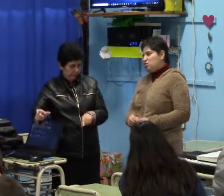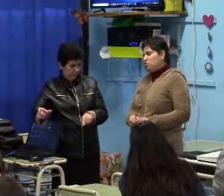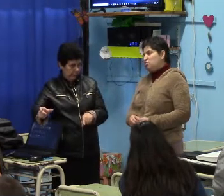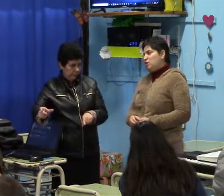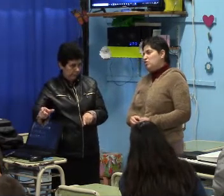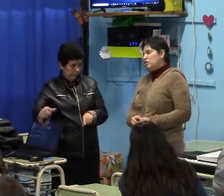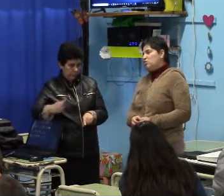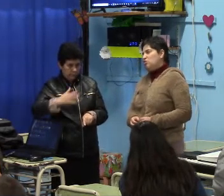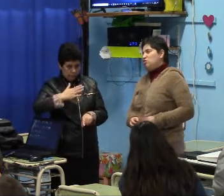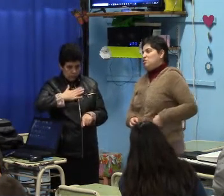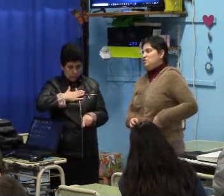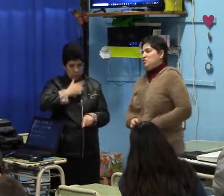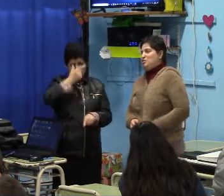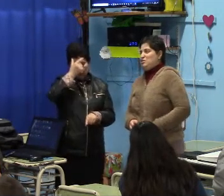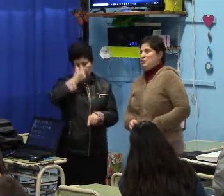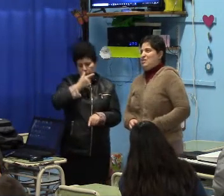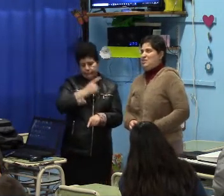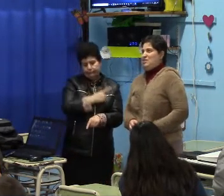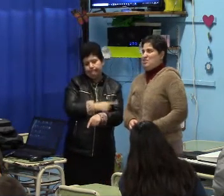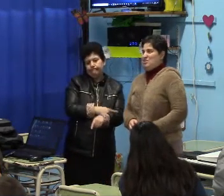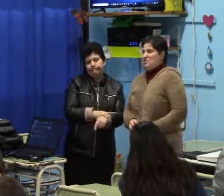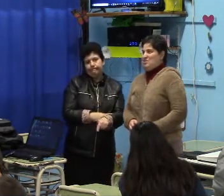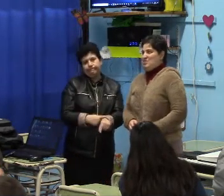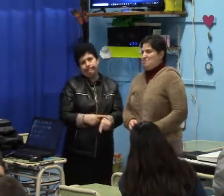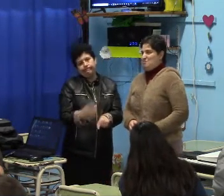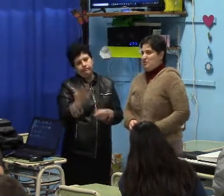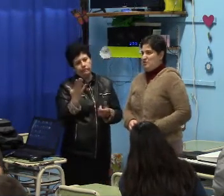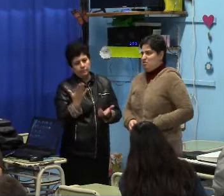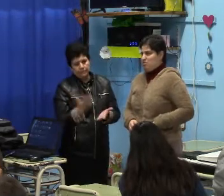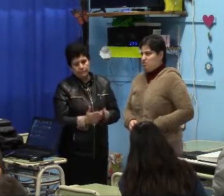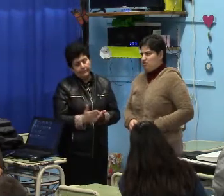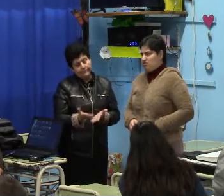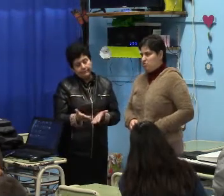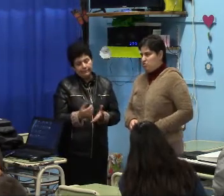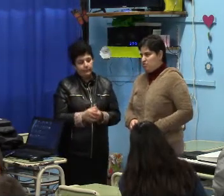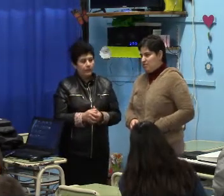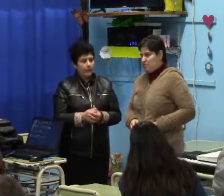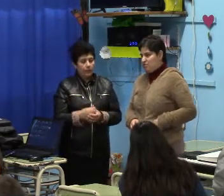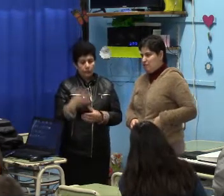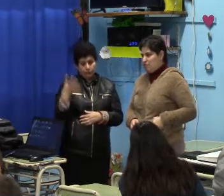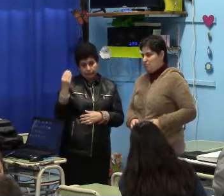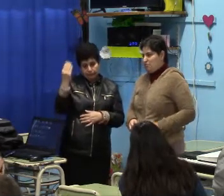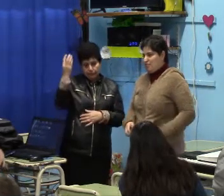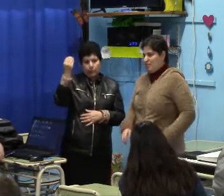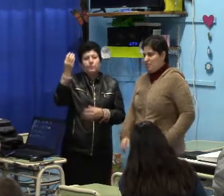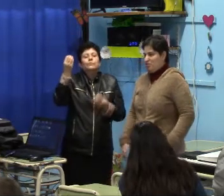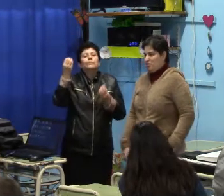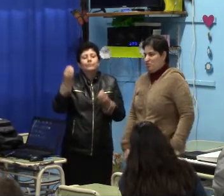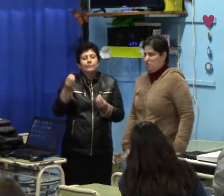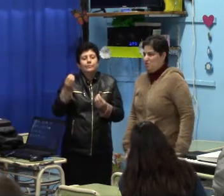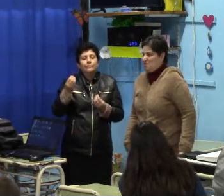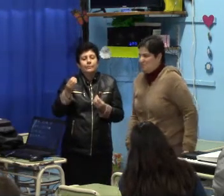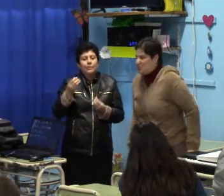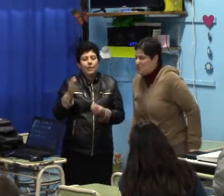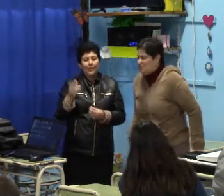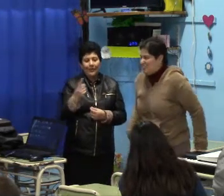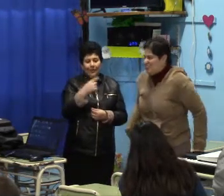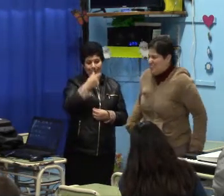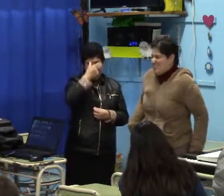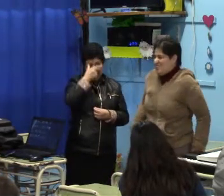estamos acostumbrados a todo en esta sociedad. Pero muchas veces nos mandamos videos nosotros